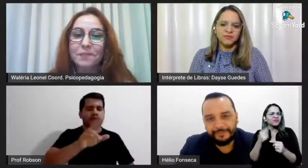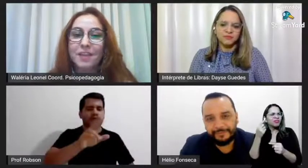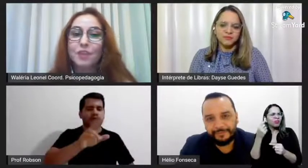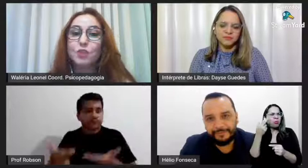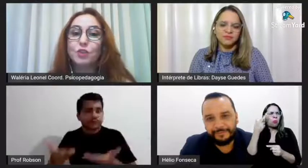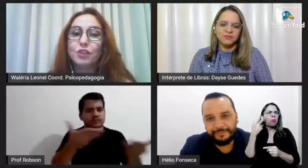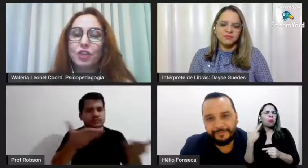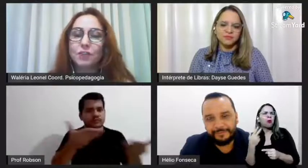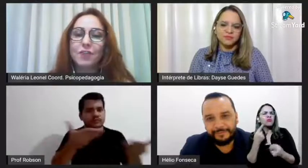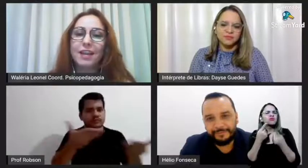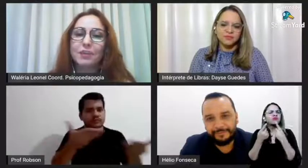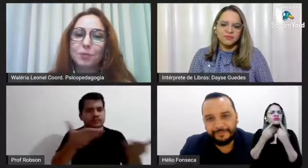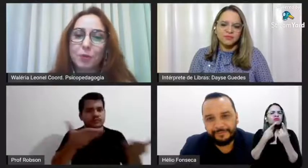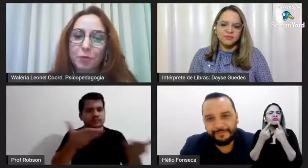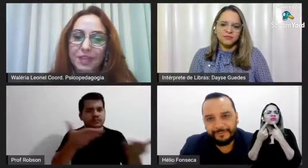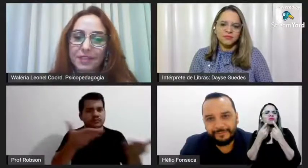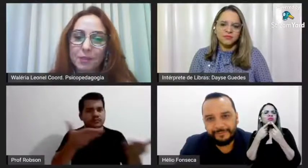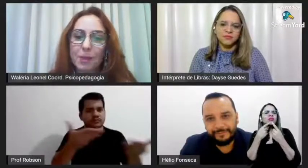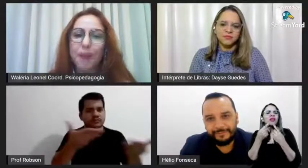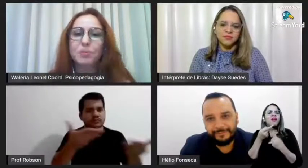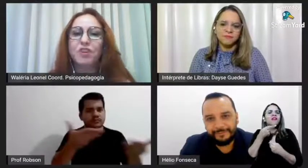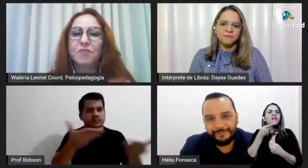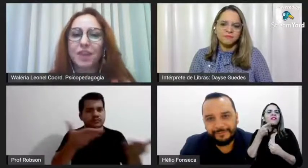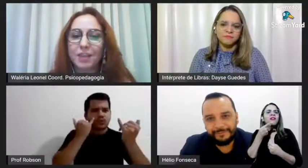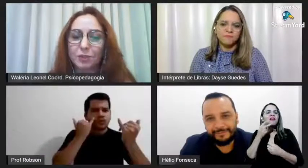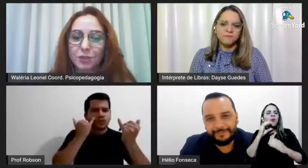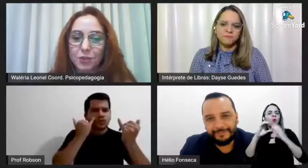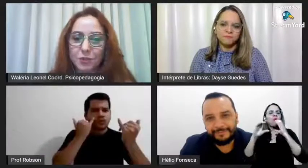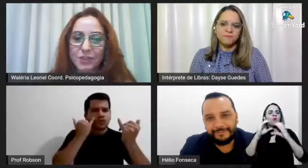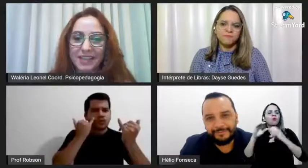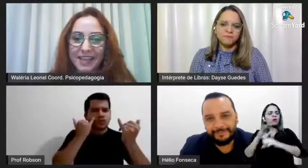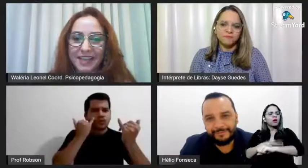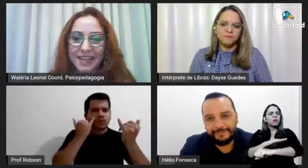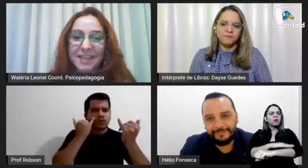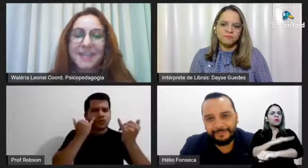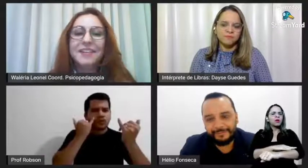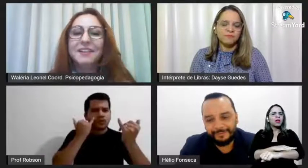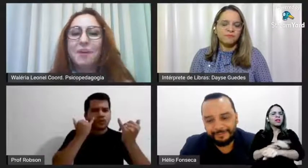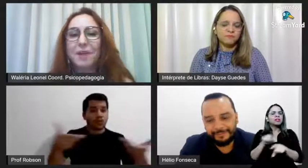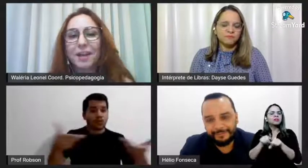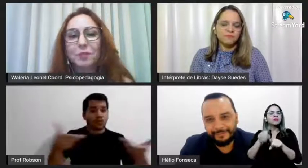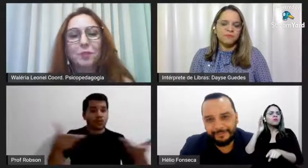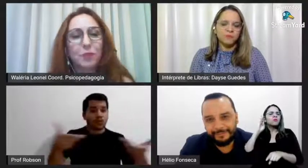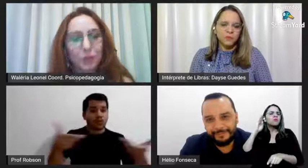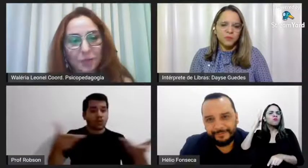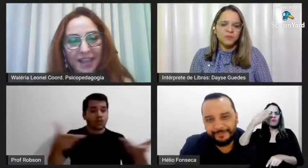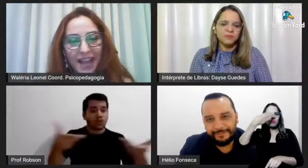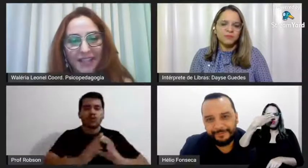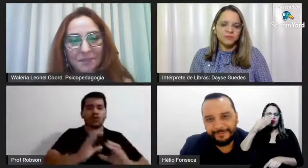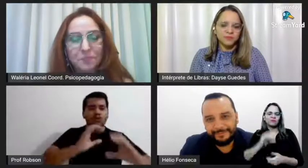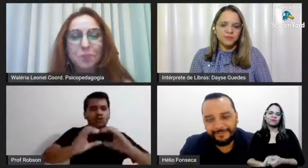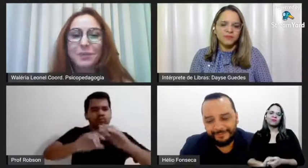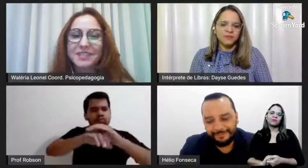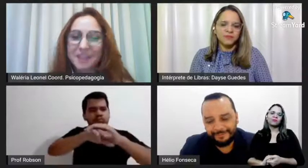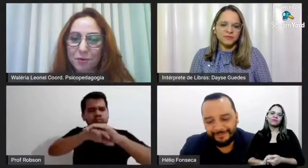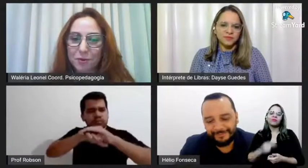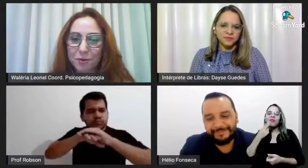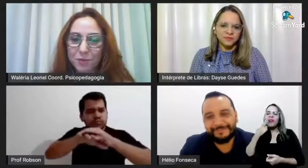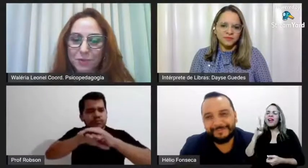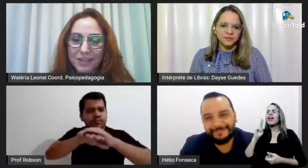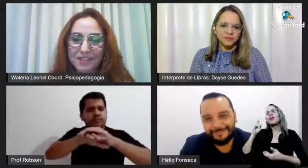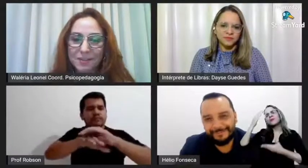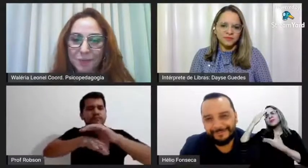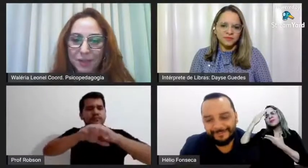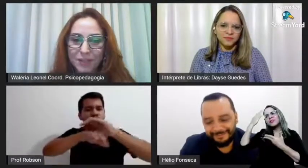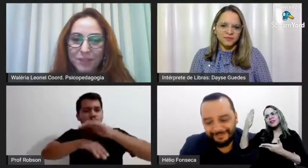gente, né, discutir, falar sobre comunicação áptica, falar sobre a surdo-cegueira. Então, Hélio, muito obrigada por estar